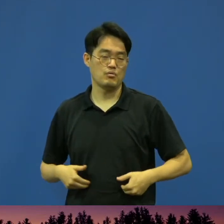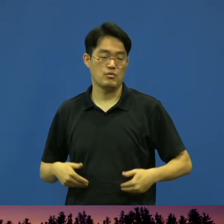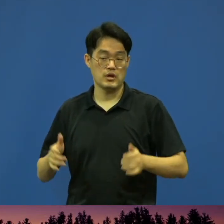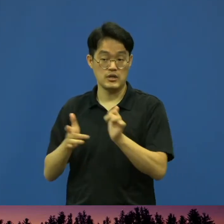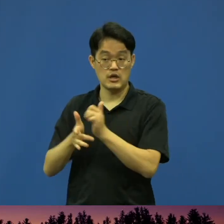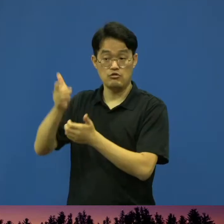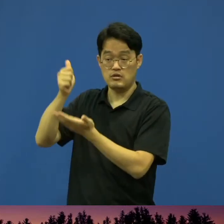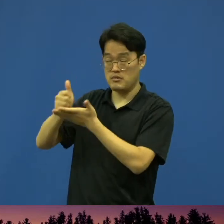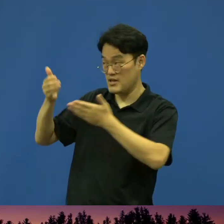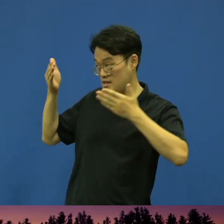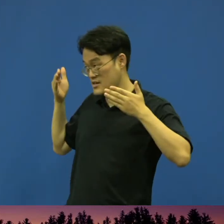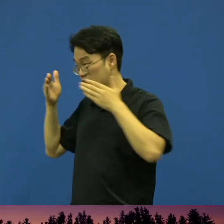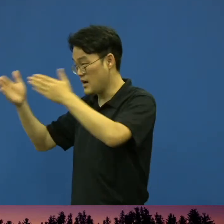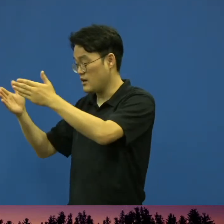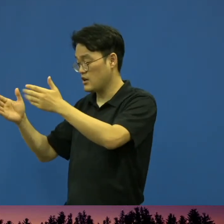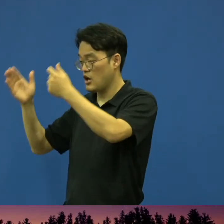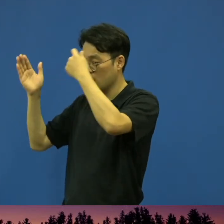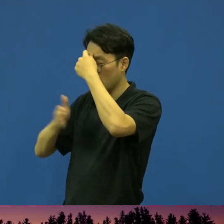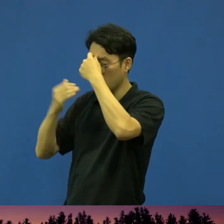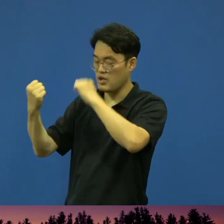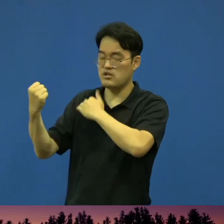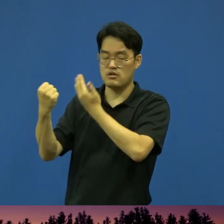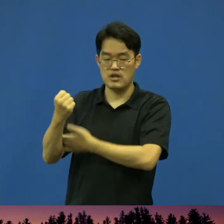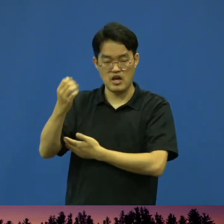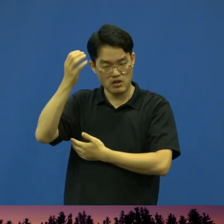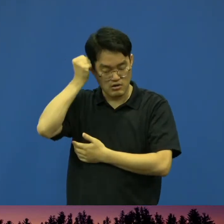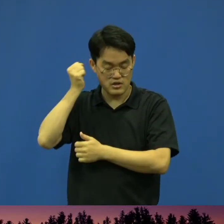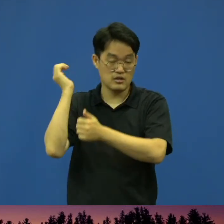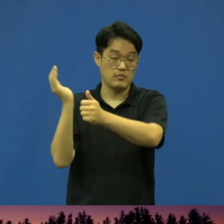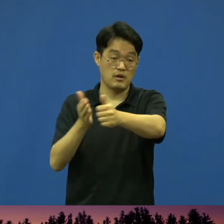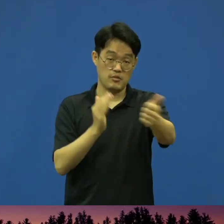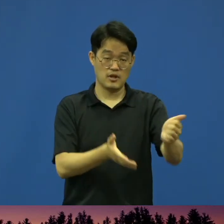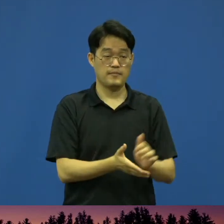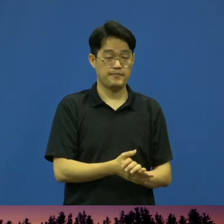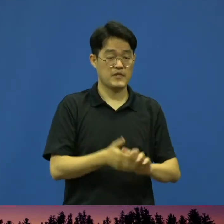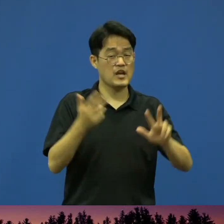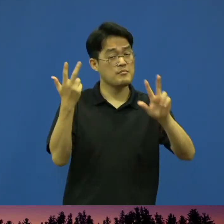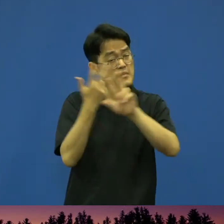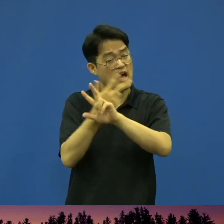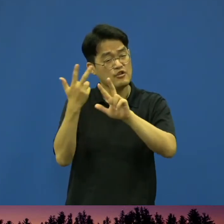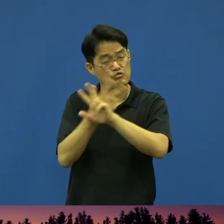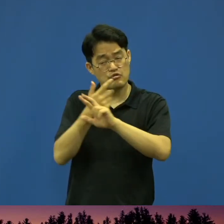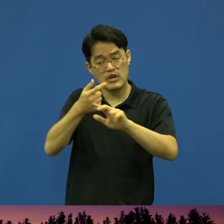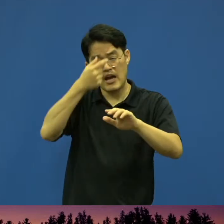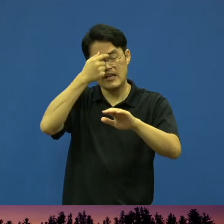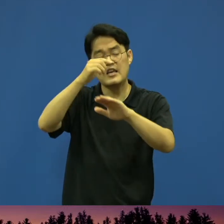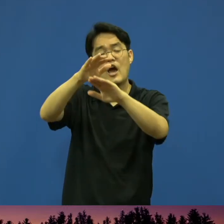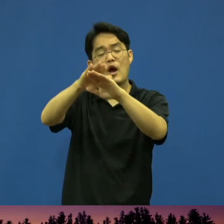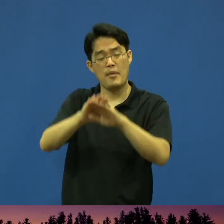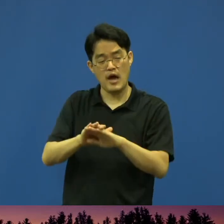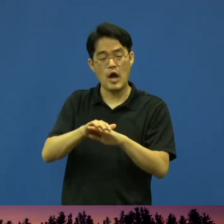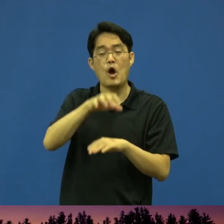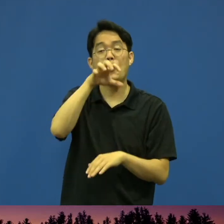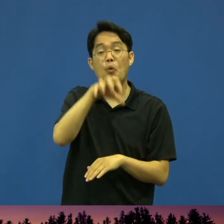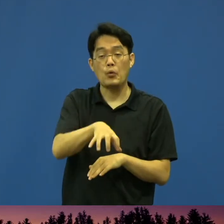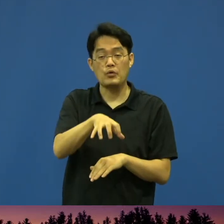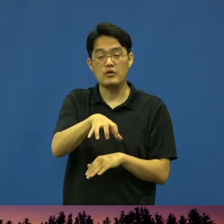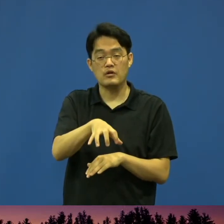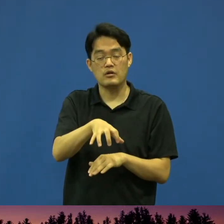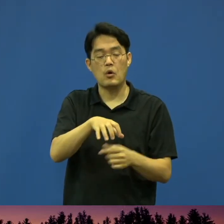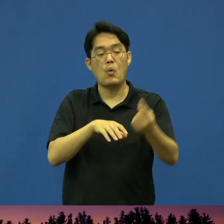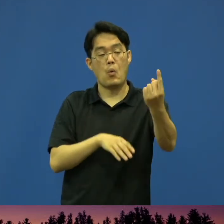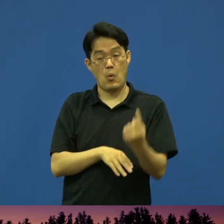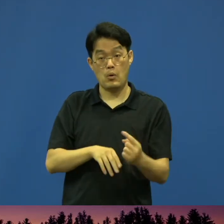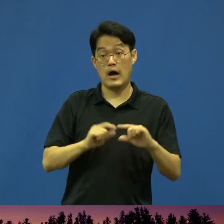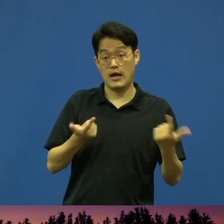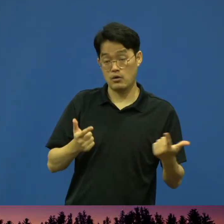성도의 실력이라는 것을 기억하십시오. 매주 예배당으로 오는 자가 아니라 예수님께 오시길